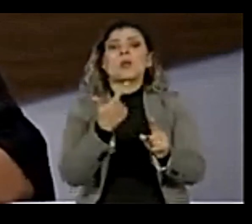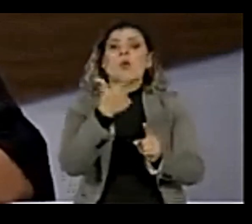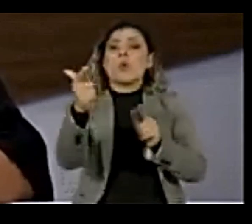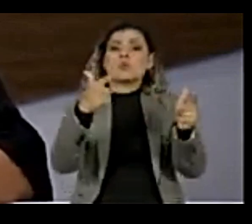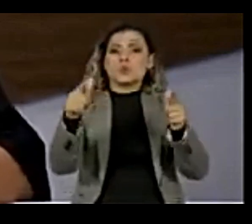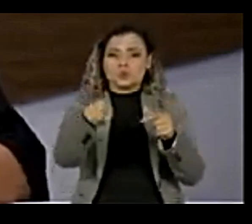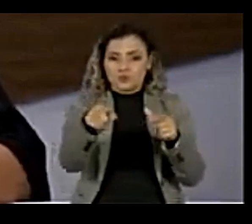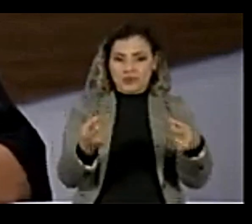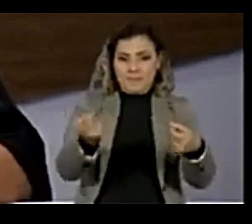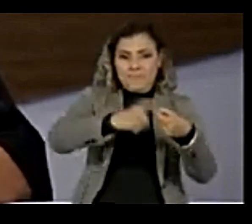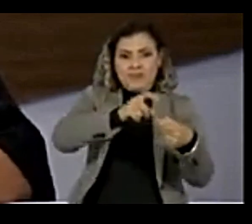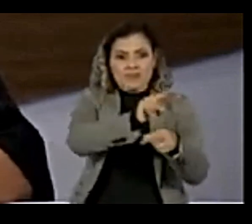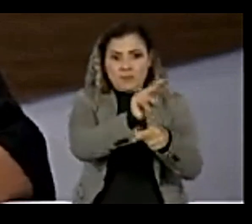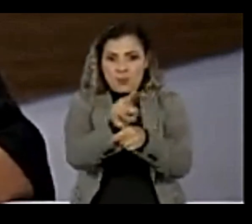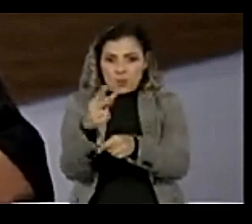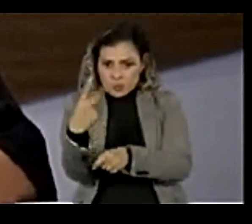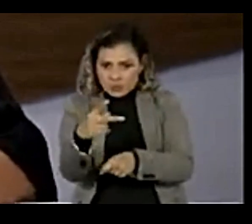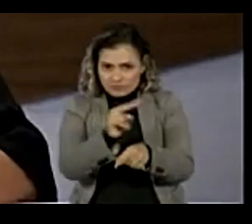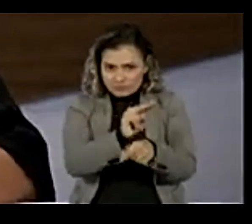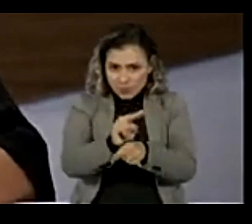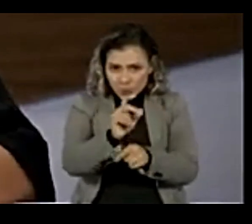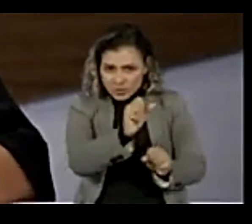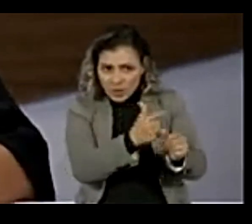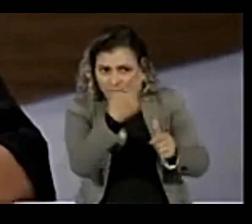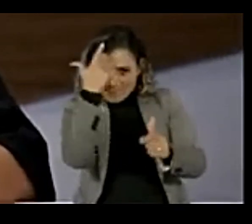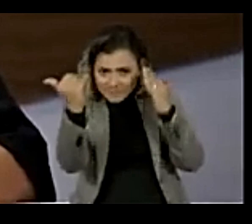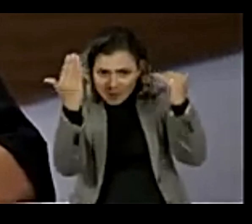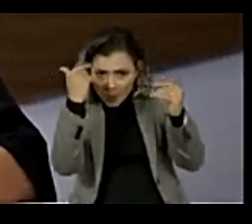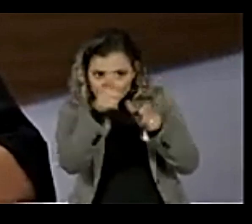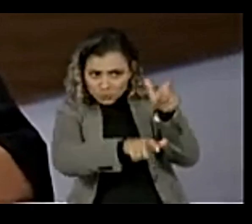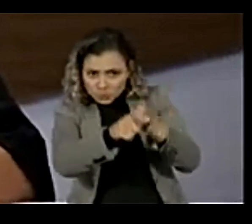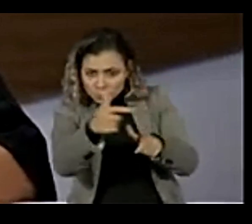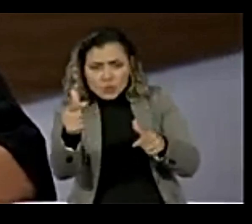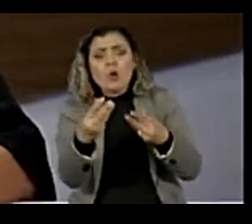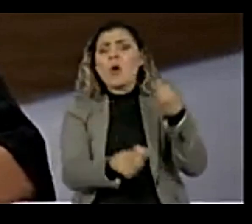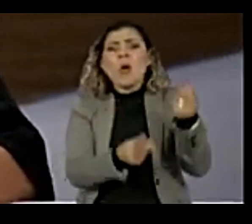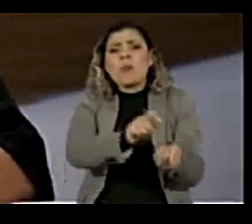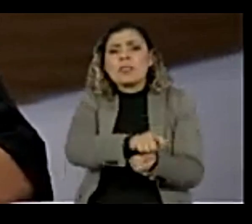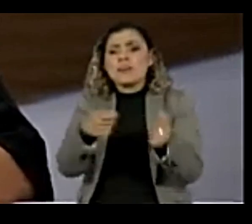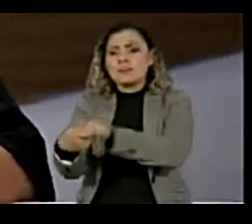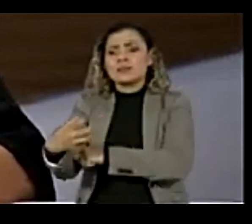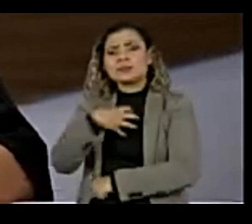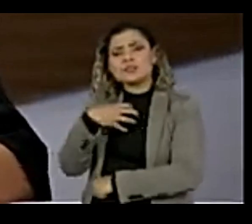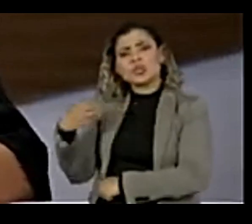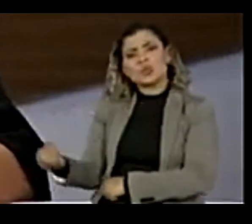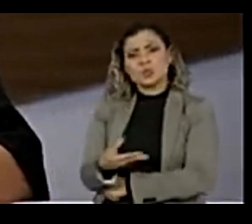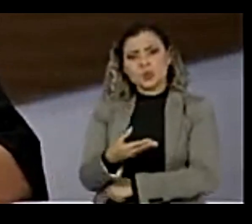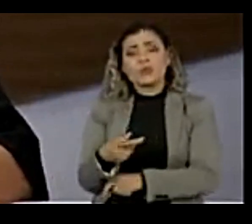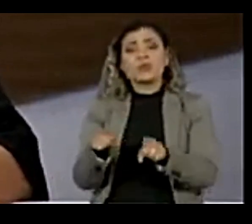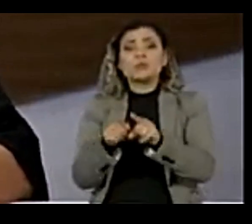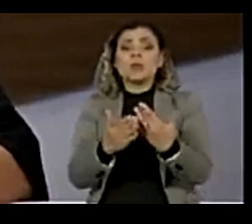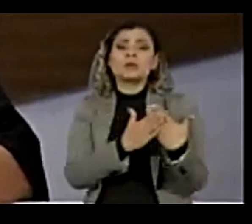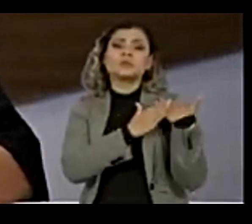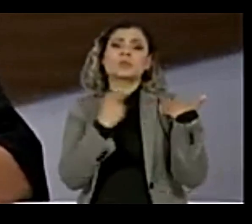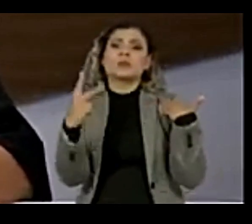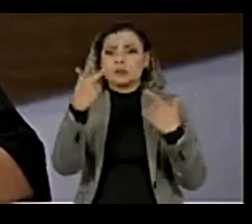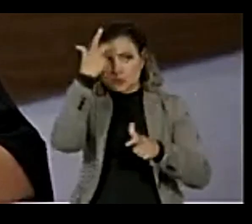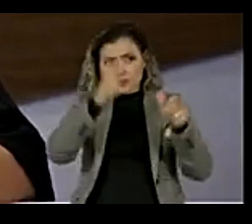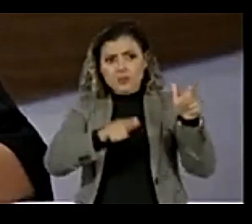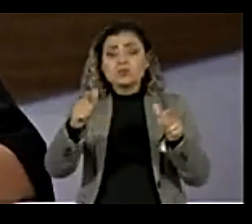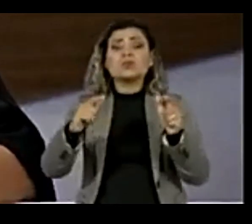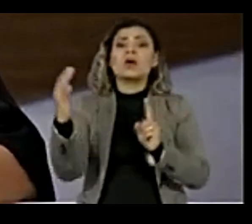dos quais você cuida, né, e gerencia? Como é que você vê essa adaptação ao novo contexto e também qual é o papel do